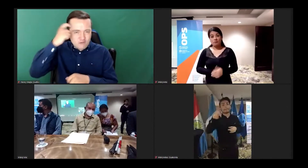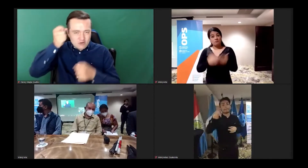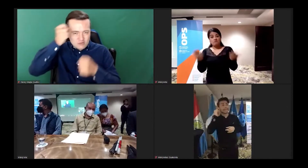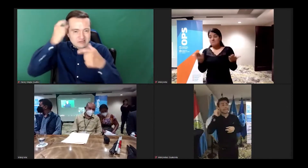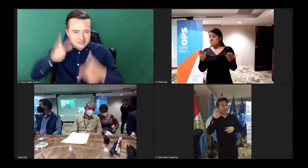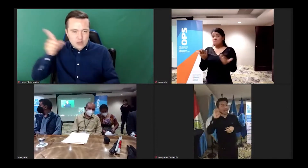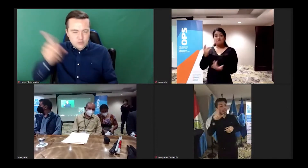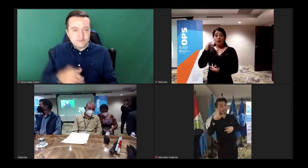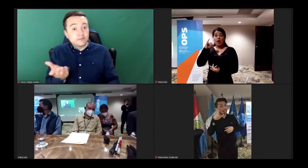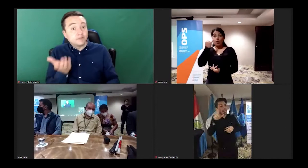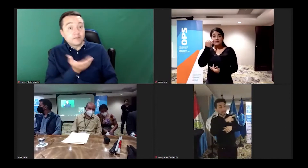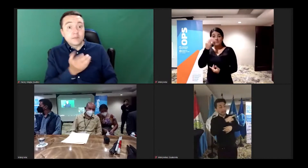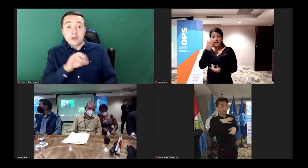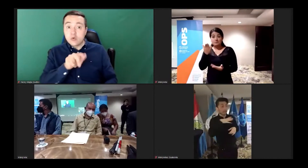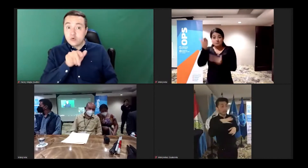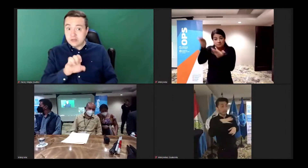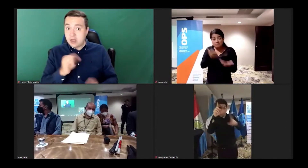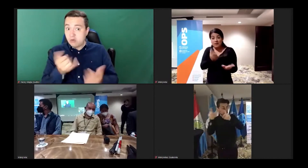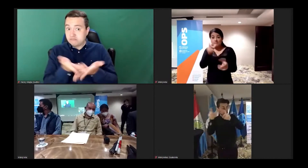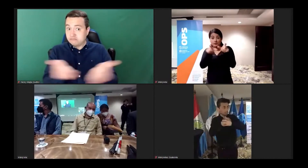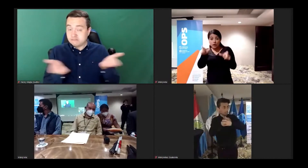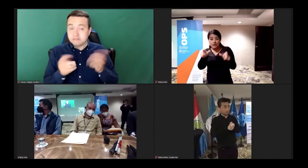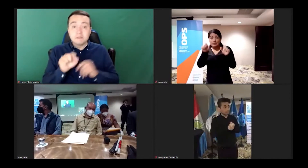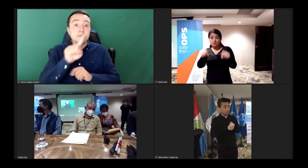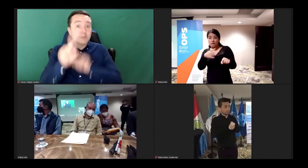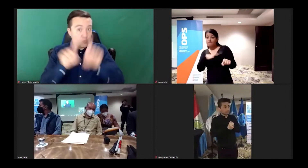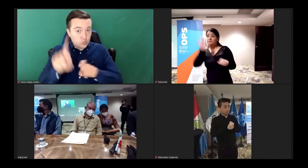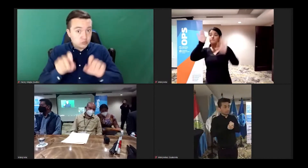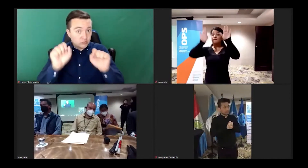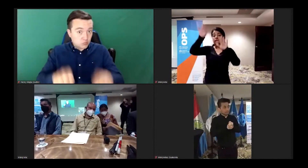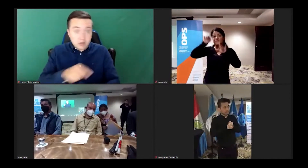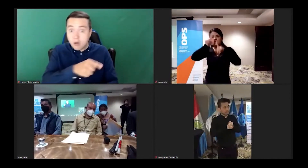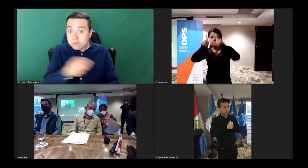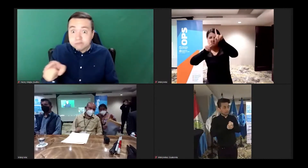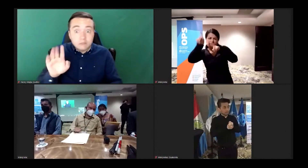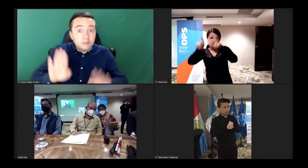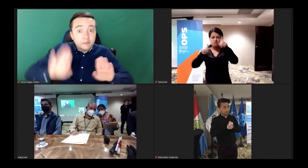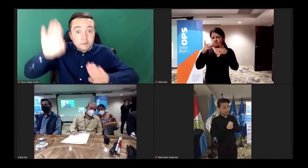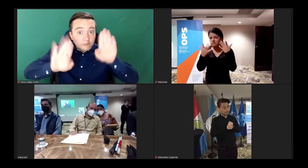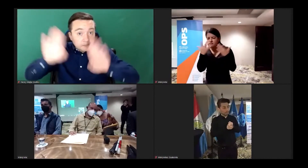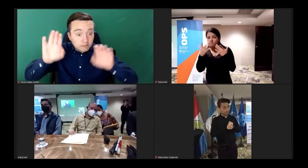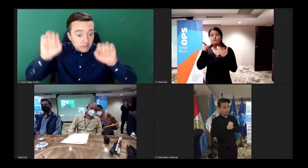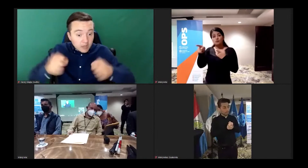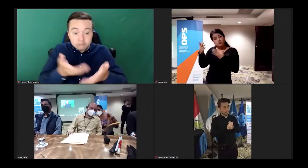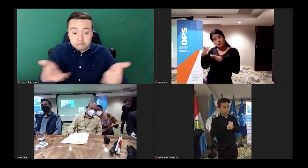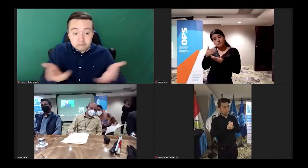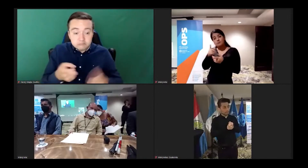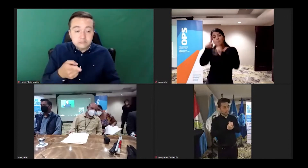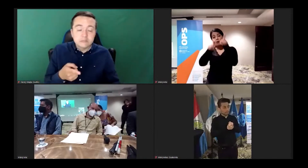si invitas a las preguntas. Si hay preguntas, solo invita a que... Si hay... Solo